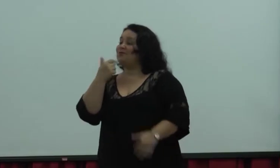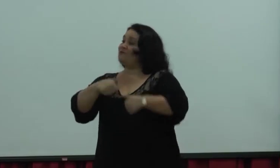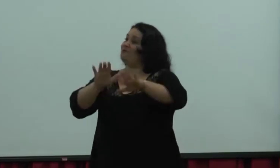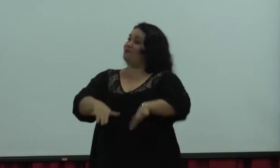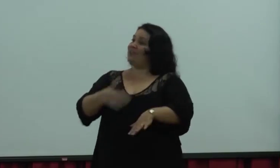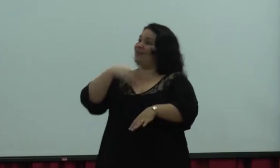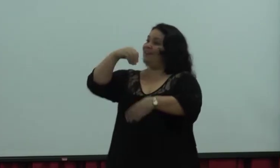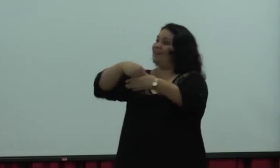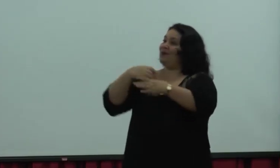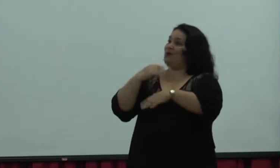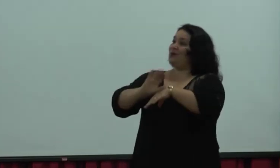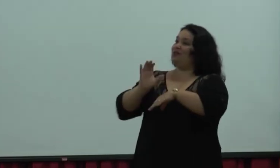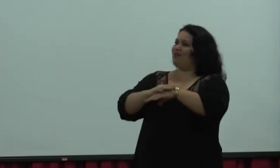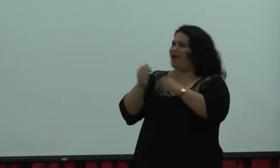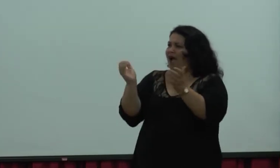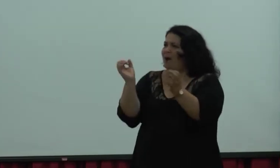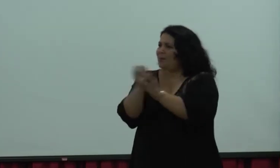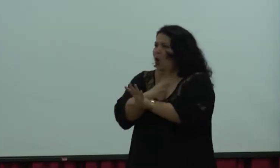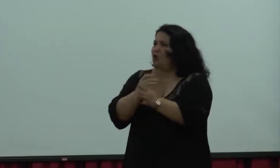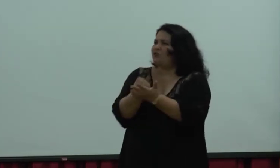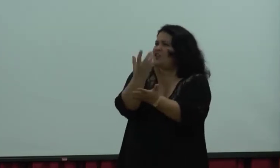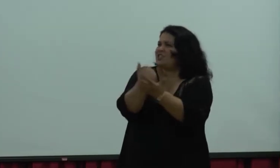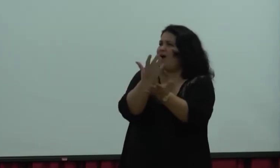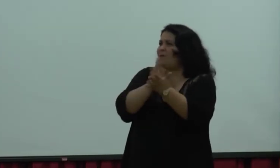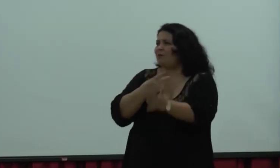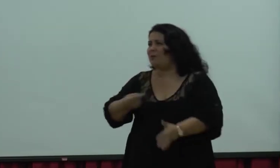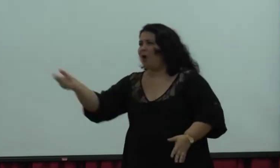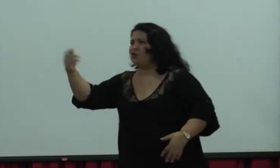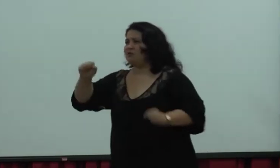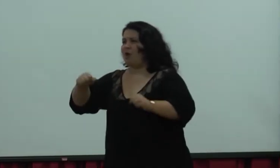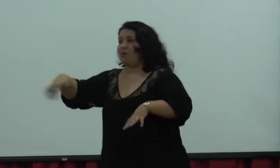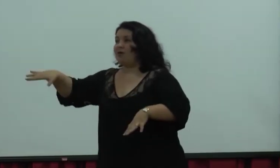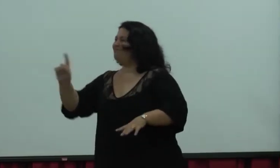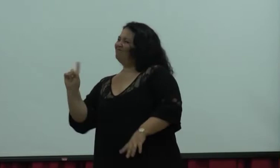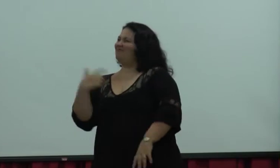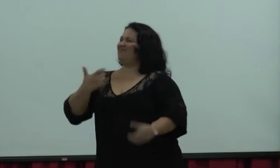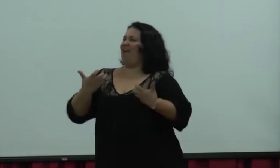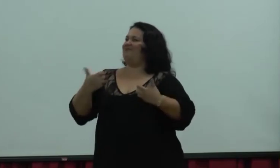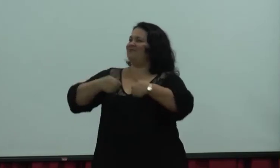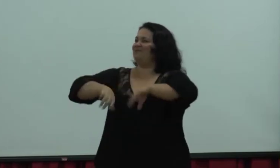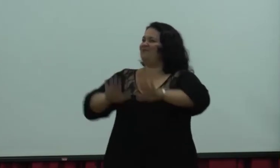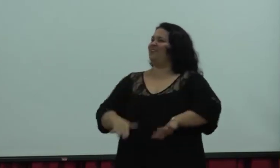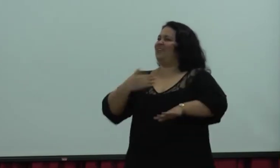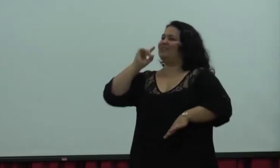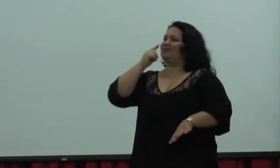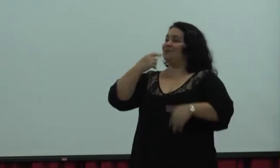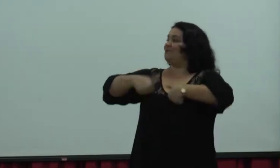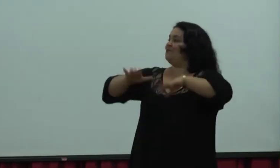Porque eles se sentem bem e é um